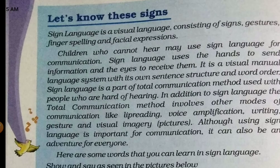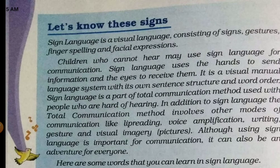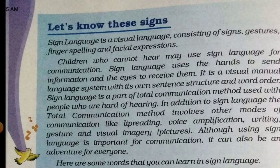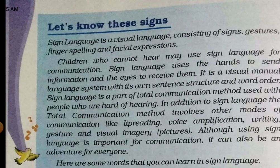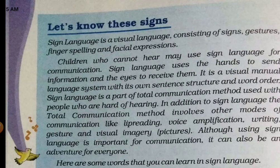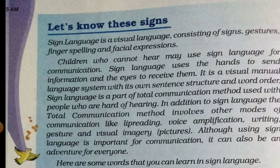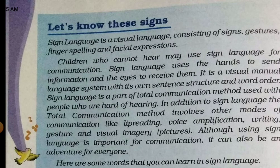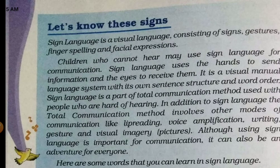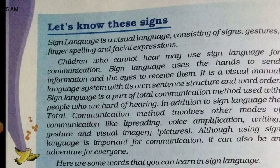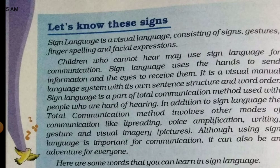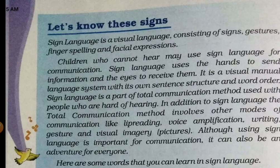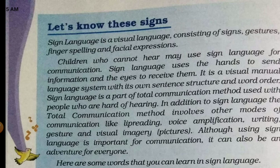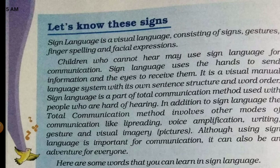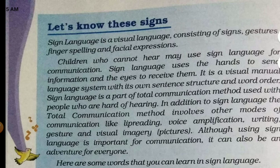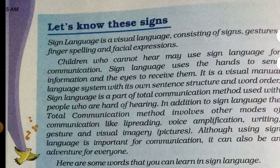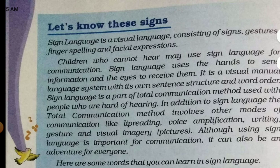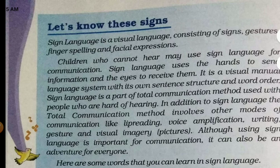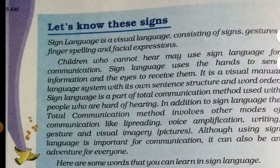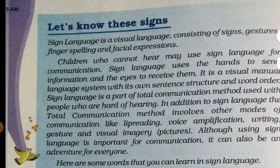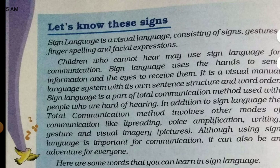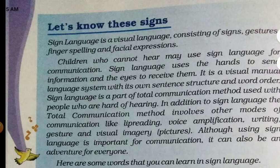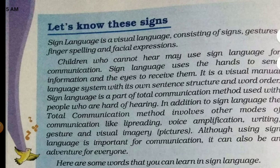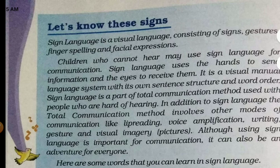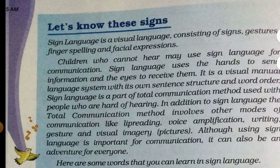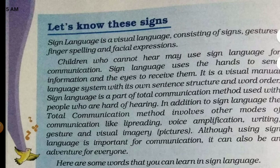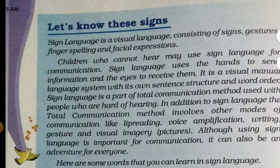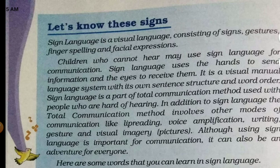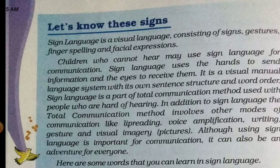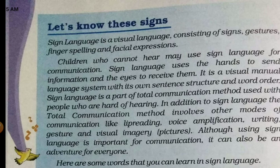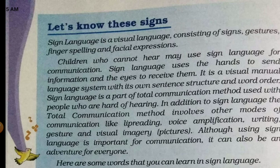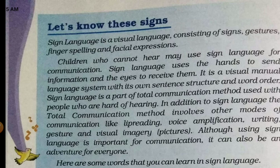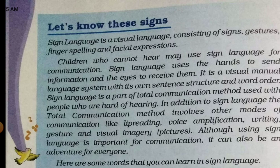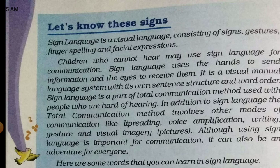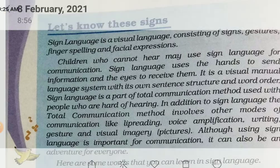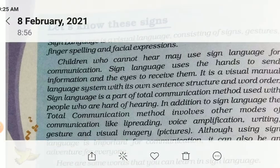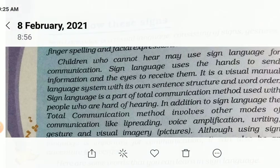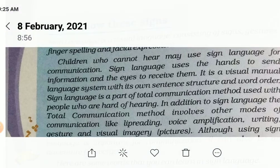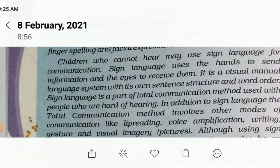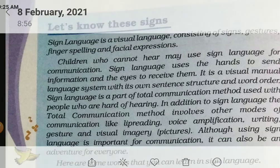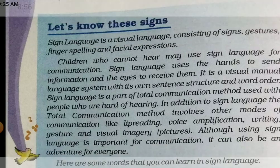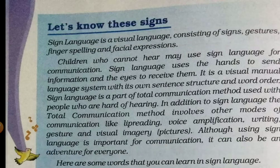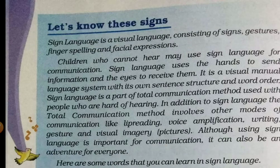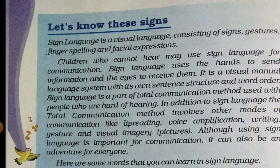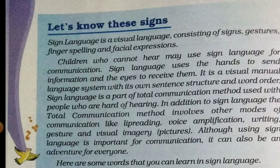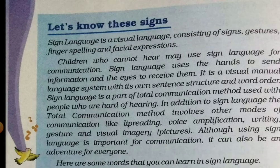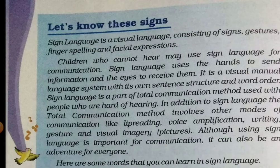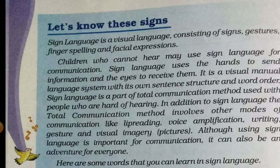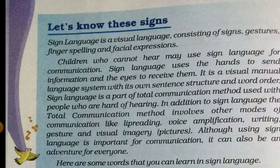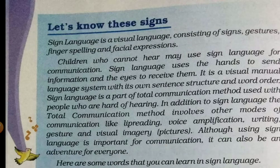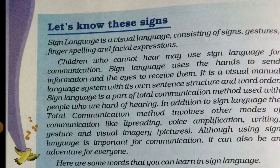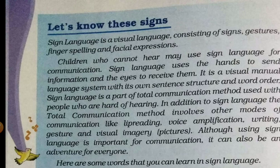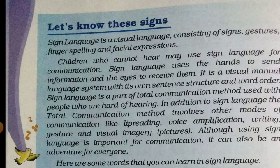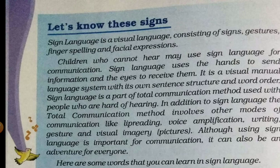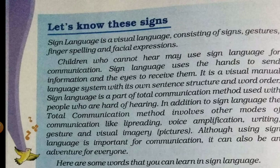पर आपको मैंने इस साइन लैंग्वेज के बारे में इंफॉर्मेशन दी कि जो शाइन लैंग्वेज है या कॉल विद